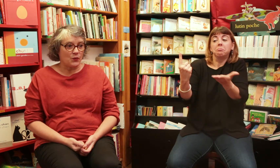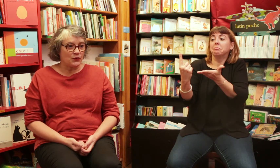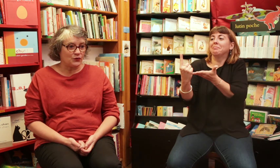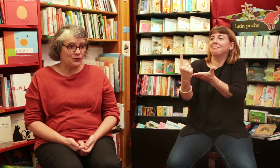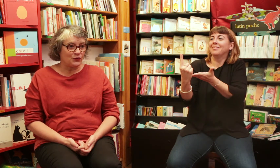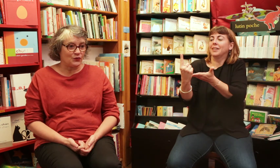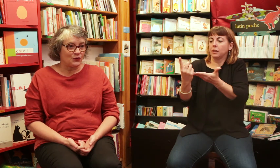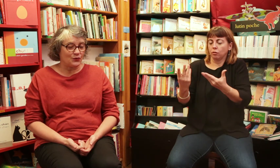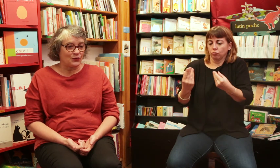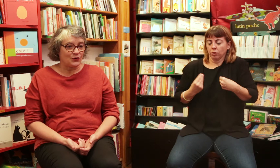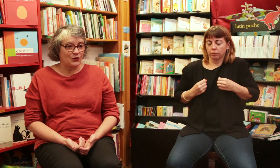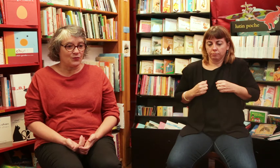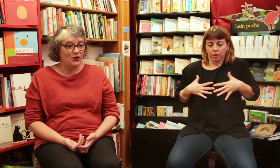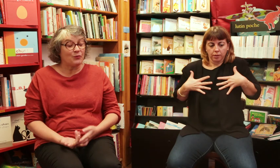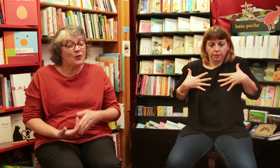on peut